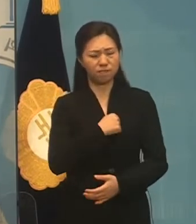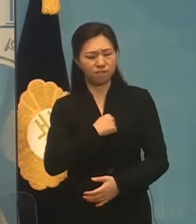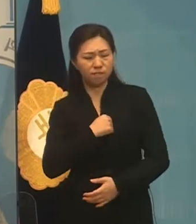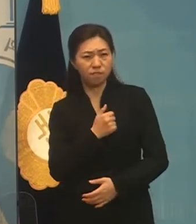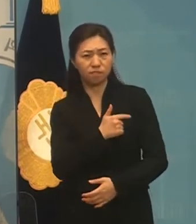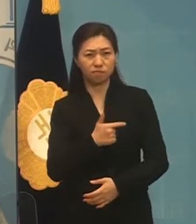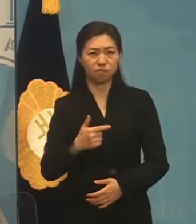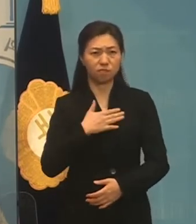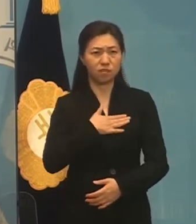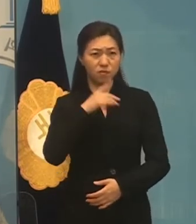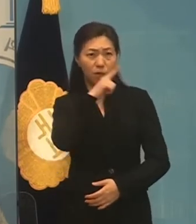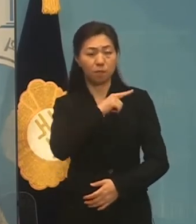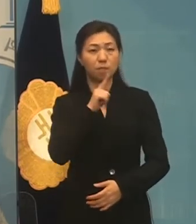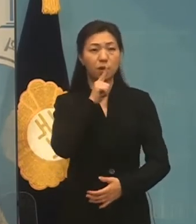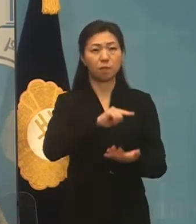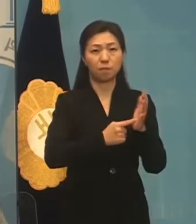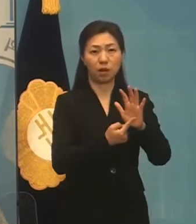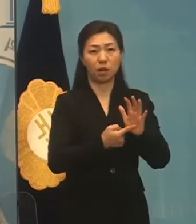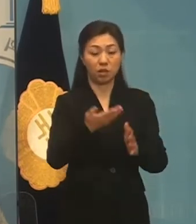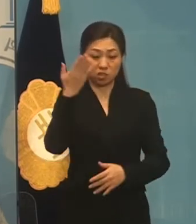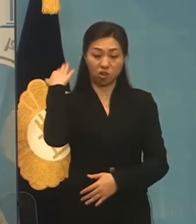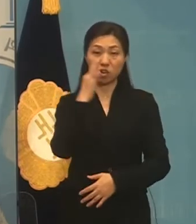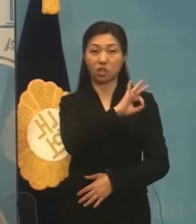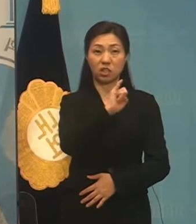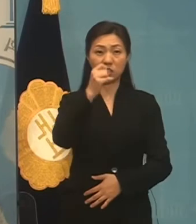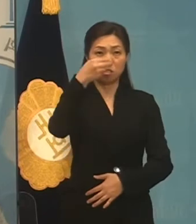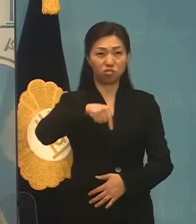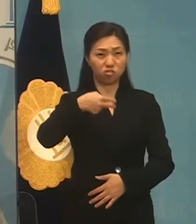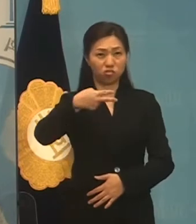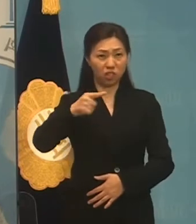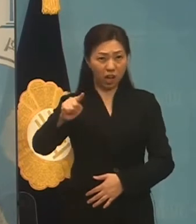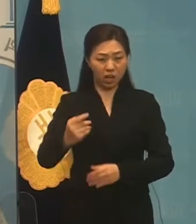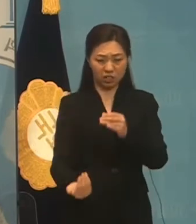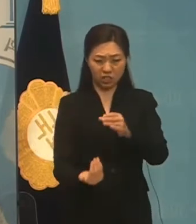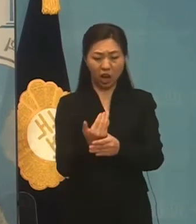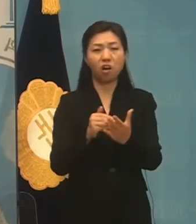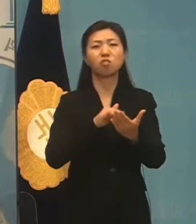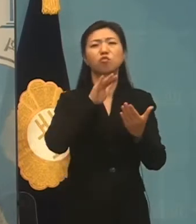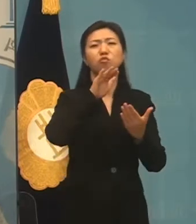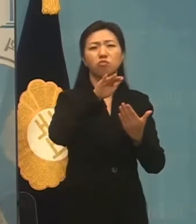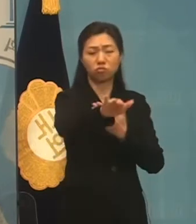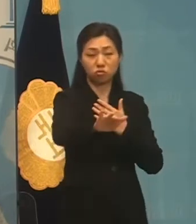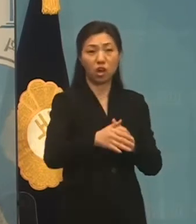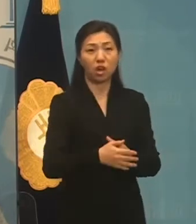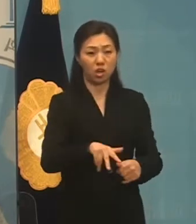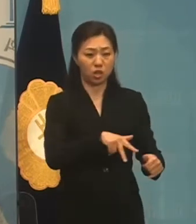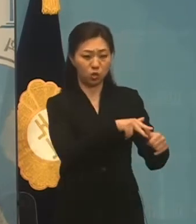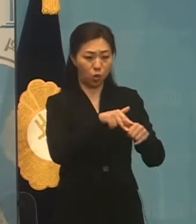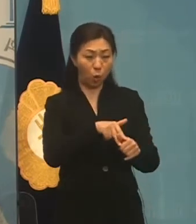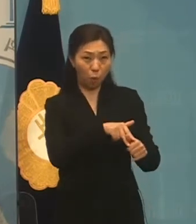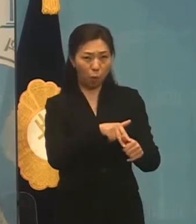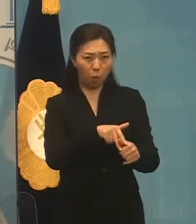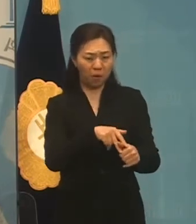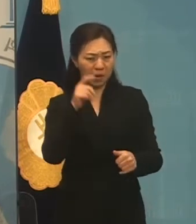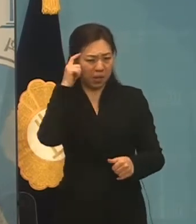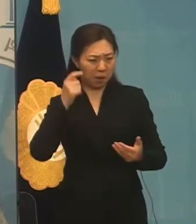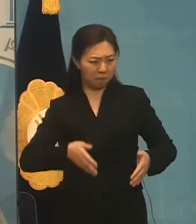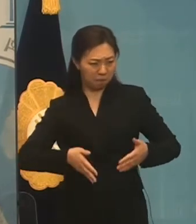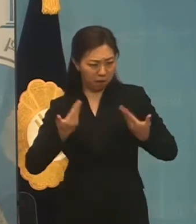이번 사건은 이루다 사건에 이은 산업 현장의 정보인권 경시가 불러온 또 하나의